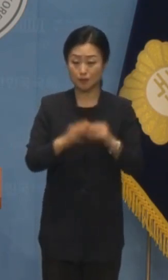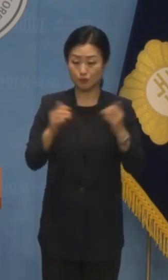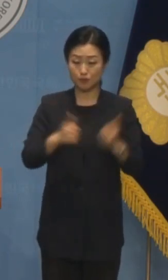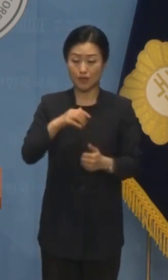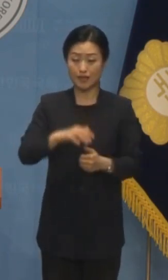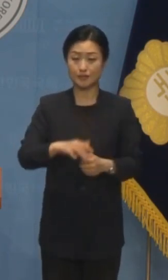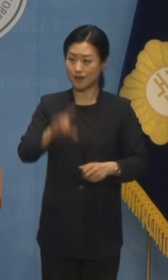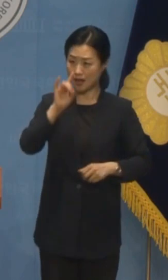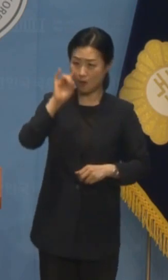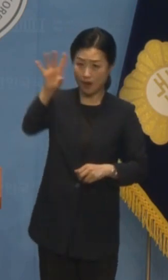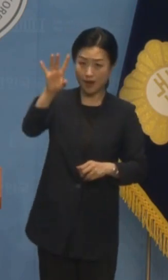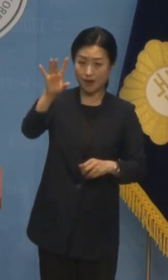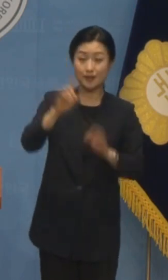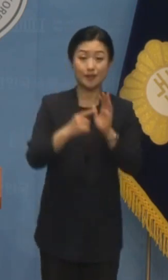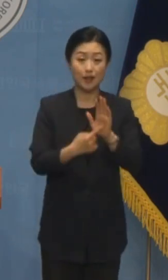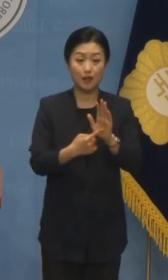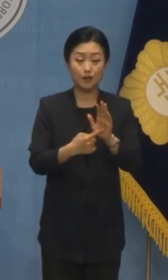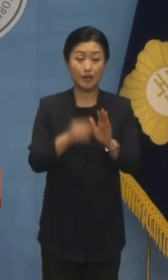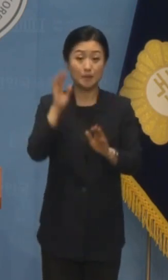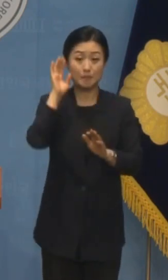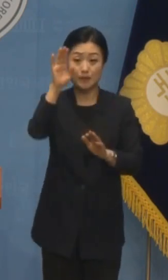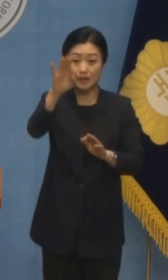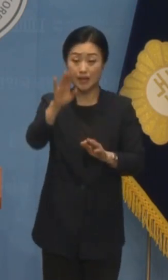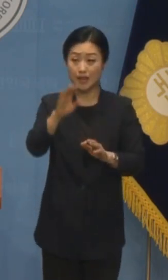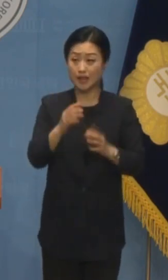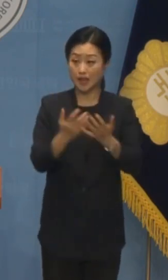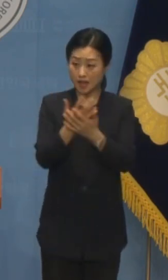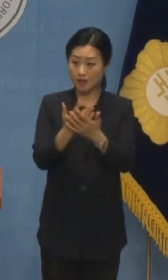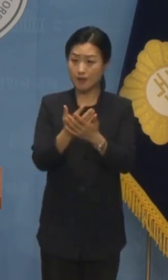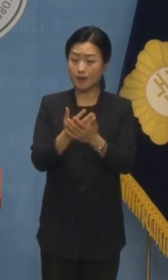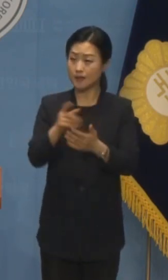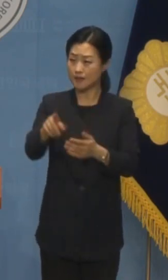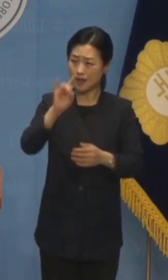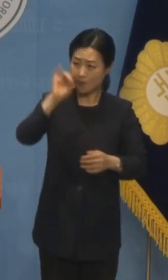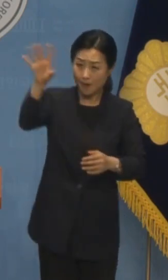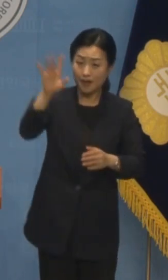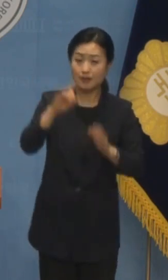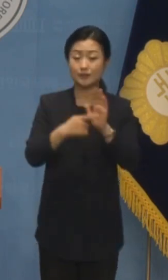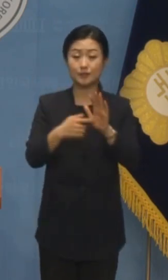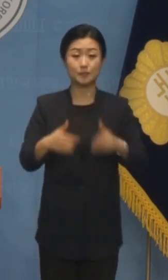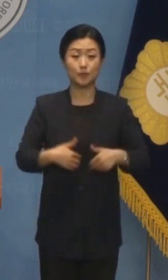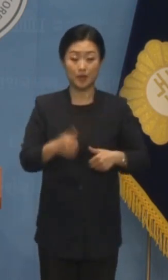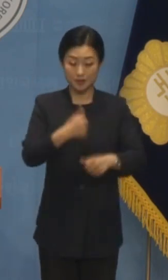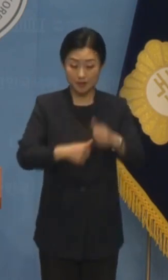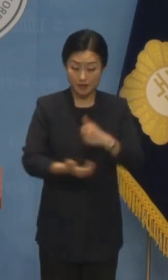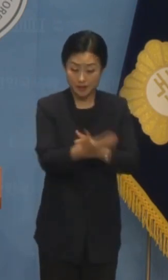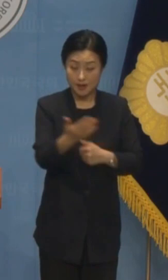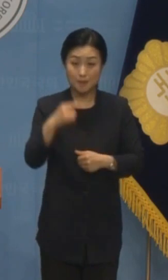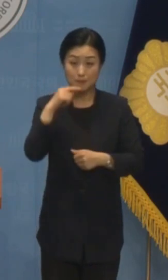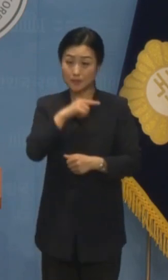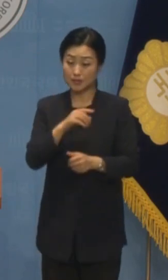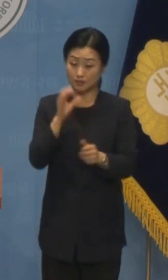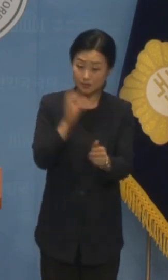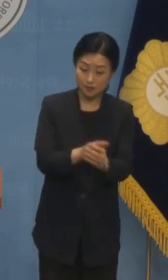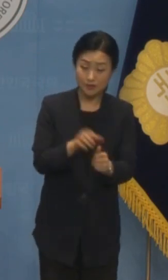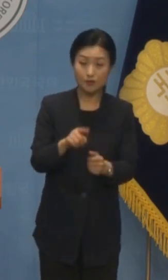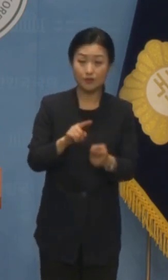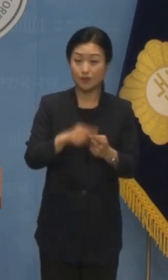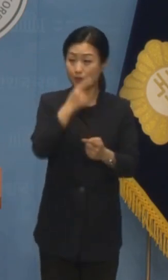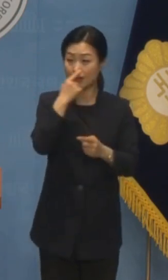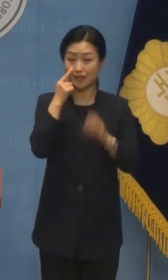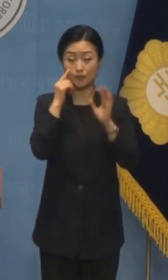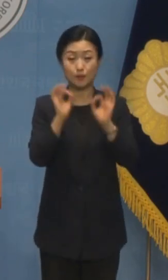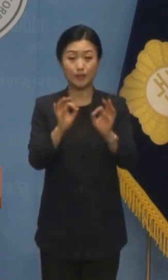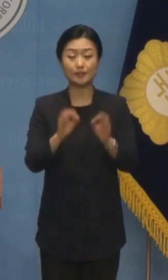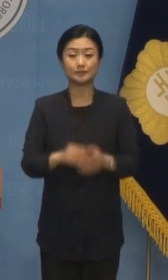그리고 우리나라가 그렇게 가서는 미래가 없다고 선언해야 합니다. 미래 세대에게 부담을 전가한다는 논리도 한번